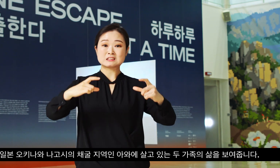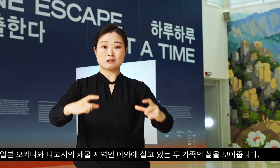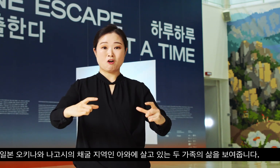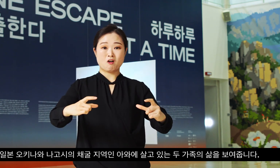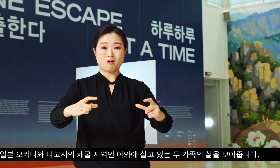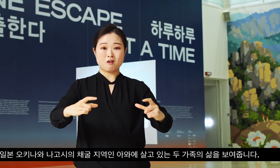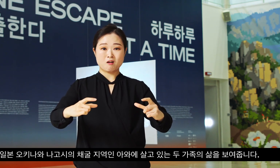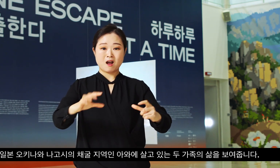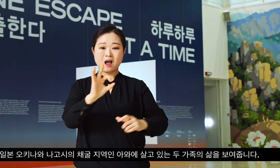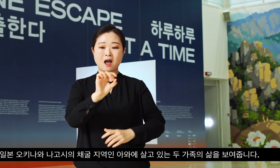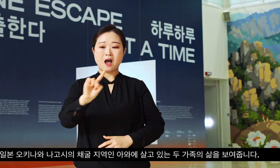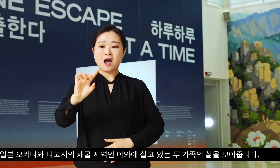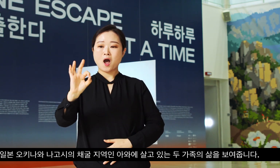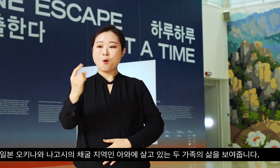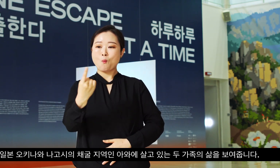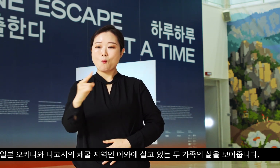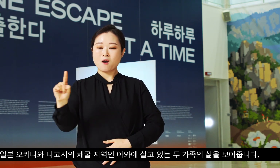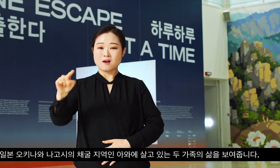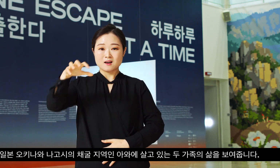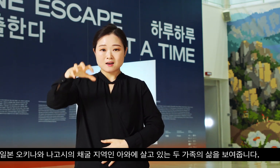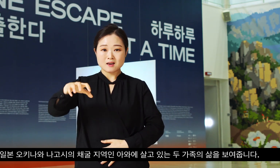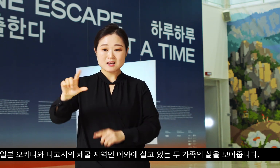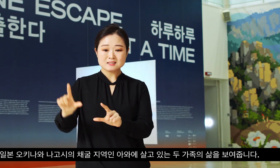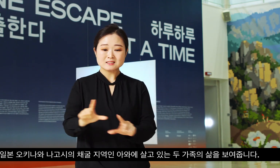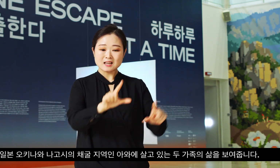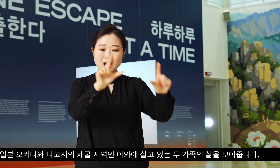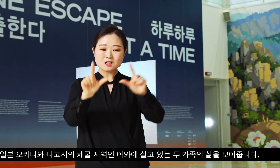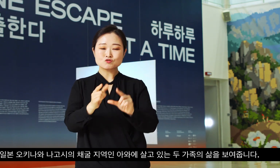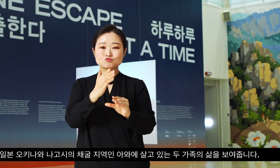아와에 살고 있는 두 가족의 삶을 보여줍니다.